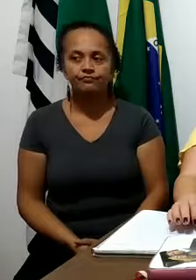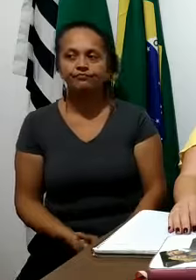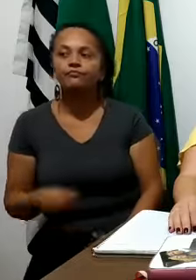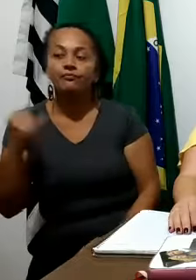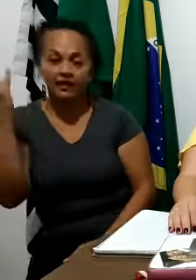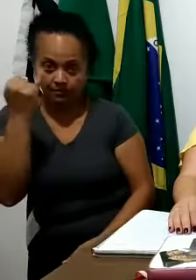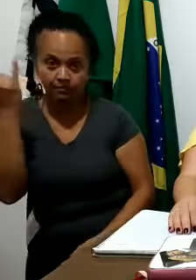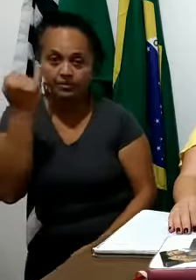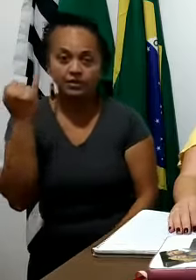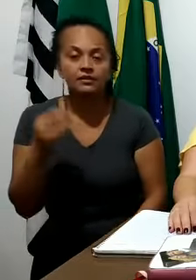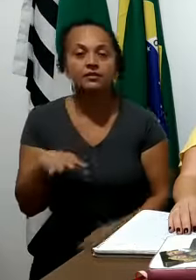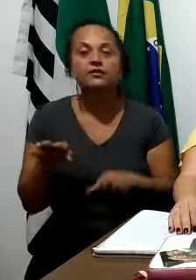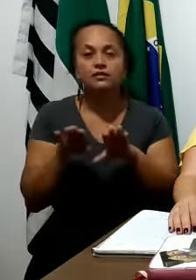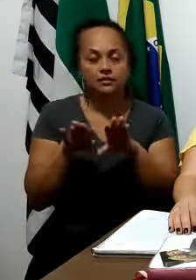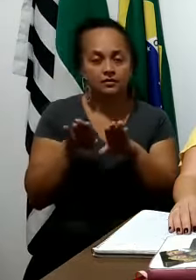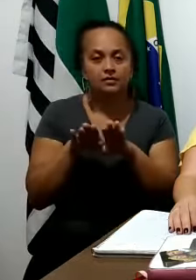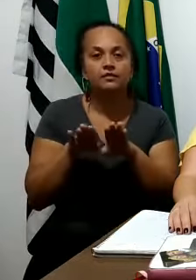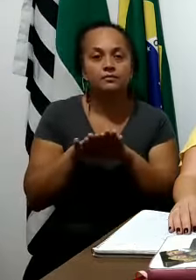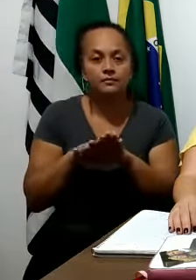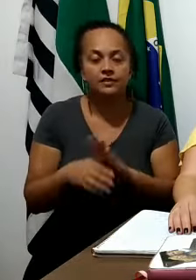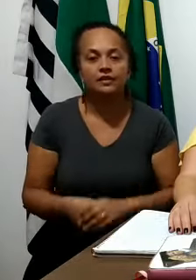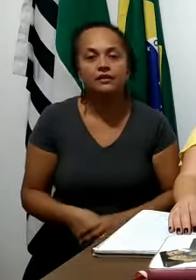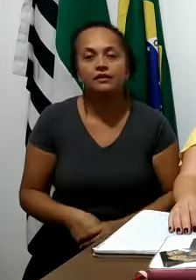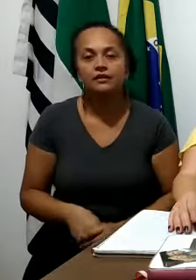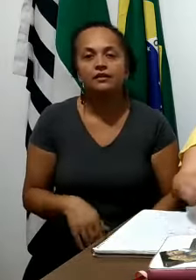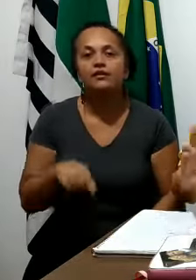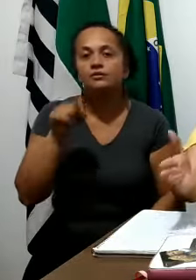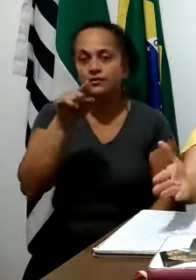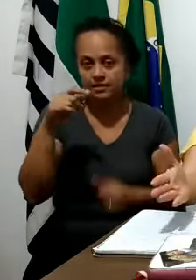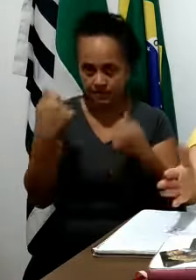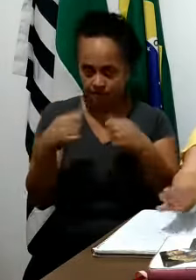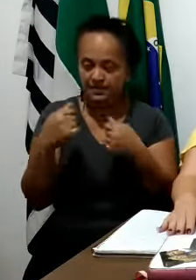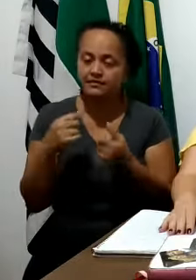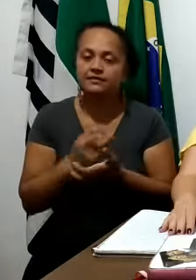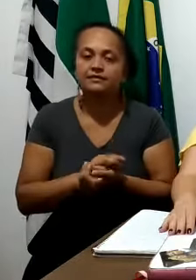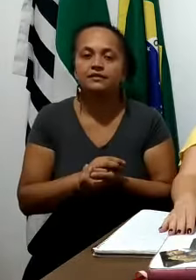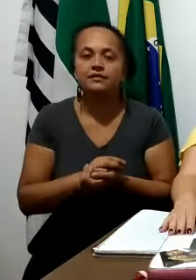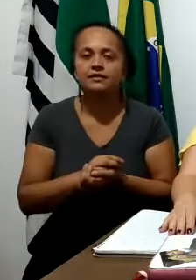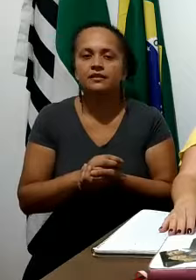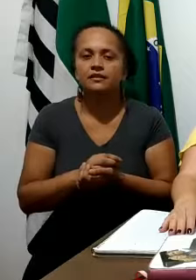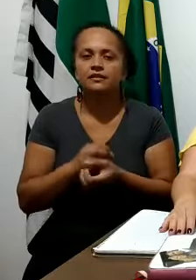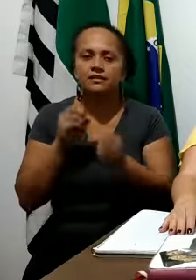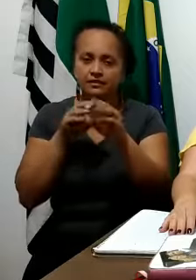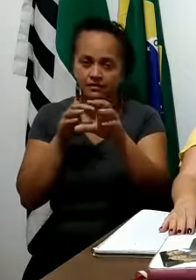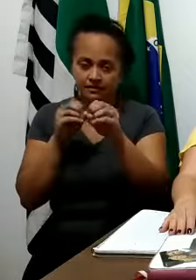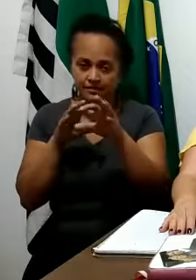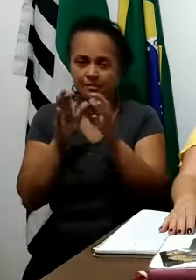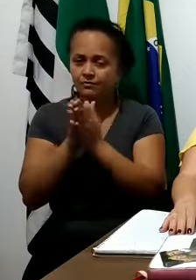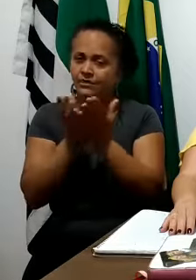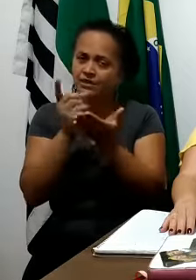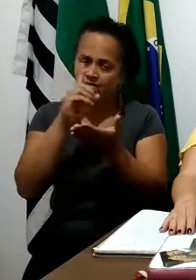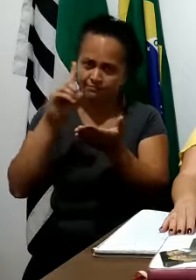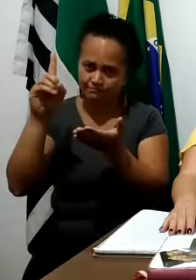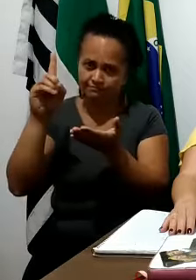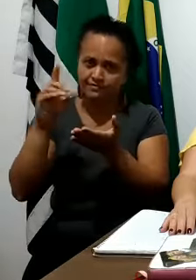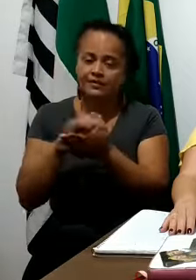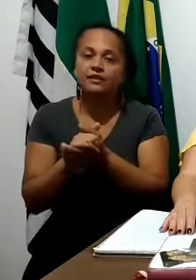né, irmãos? Antes de repetir aos seus filhos a palavra de Deus, o versículo anterior diz,